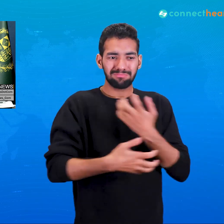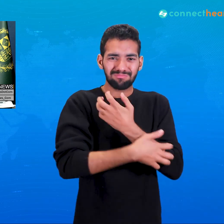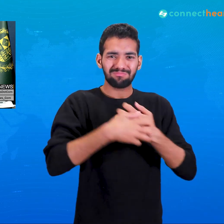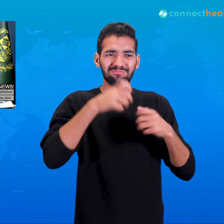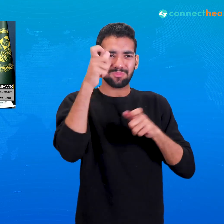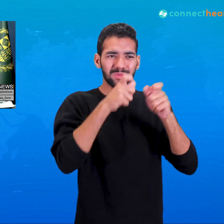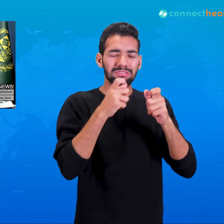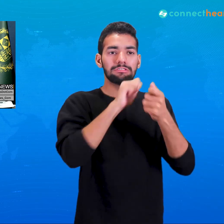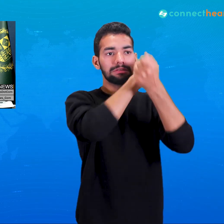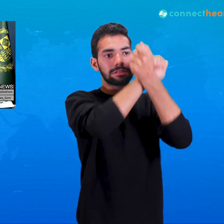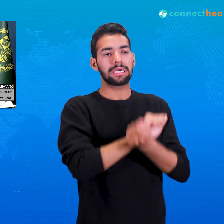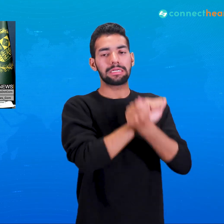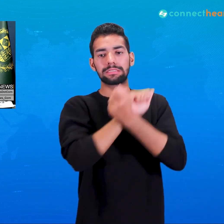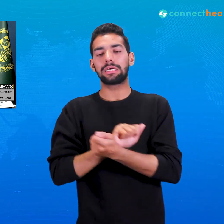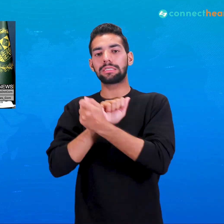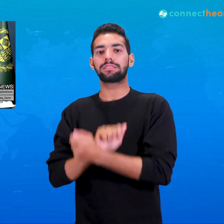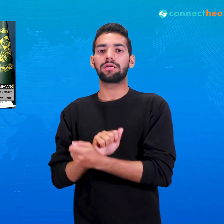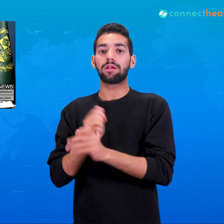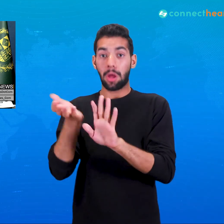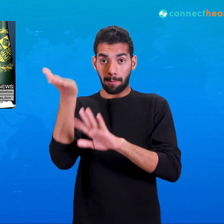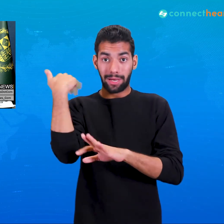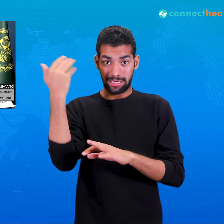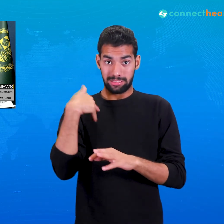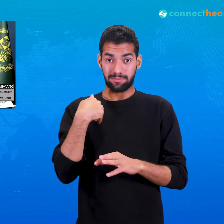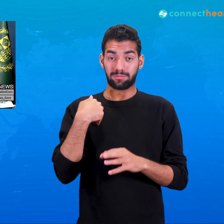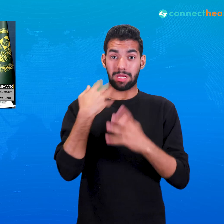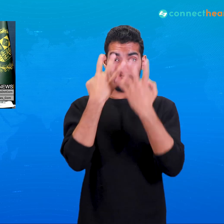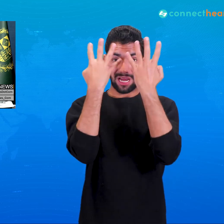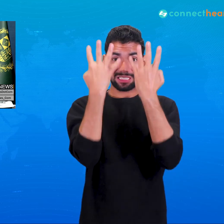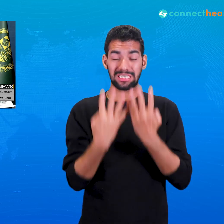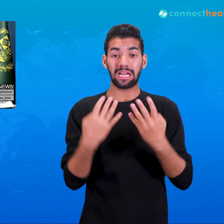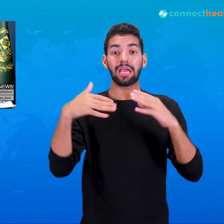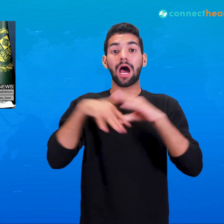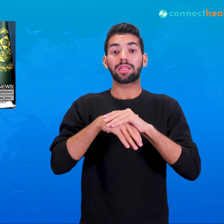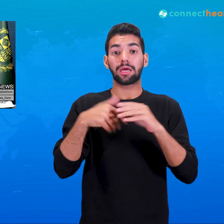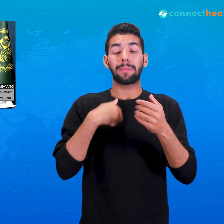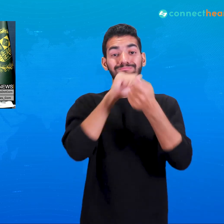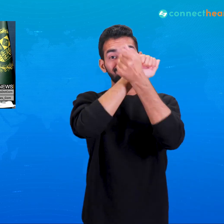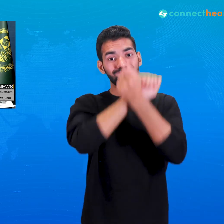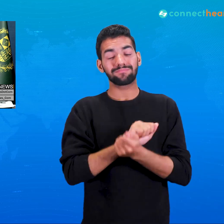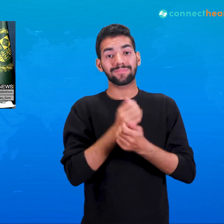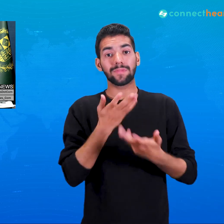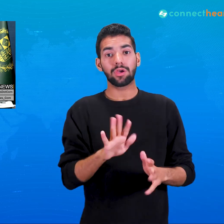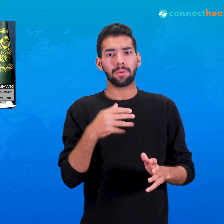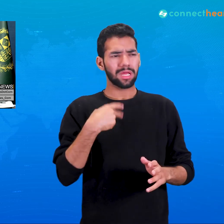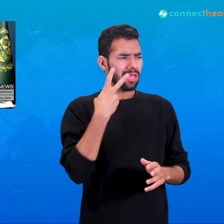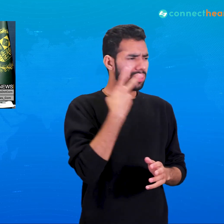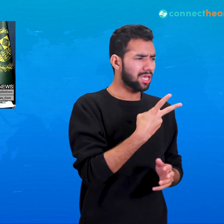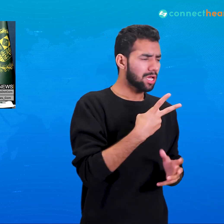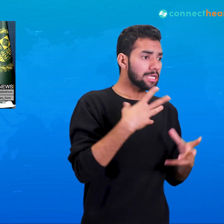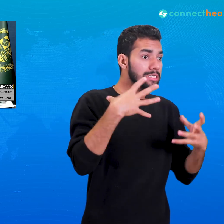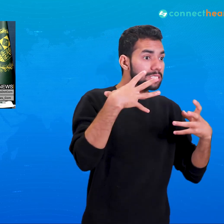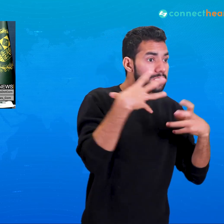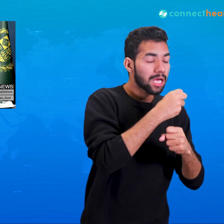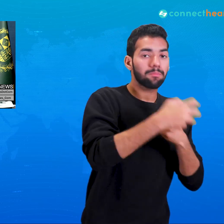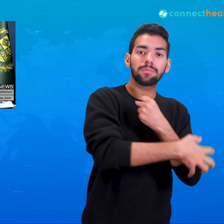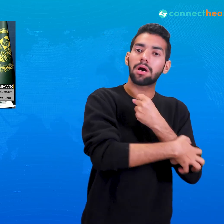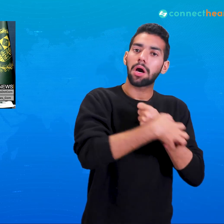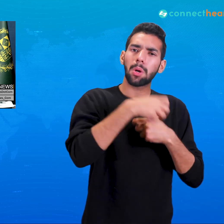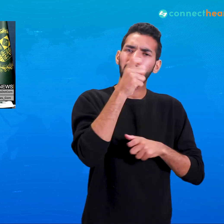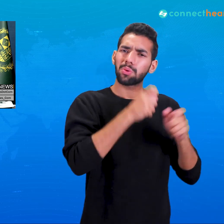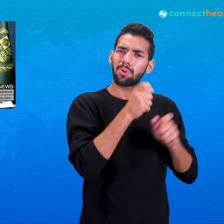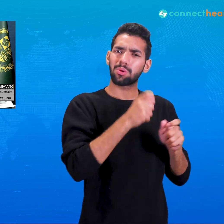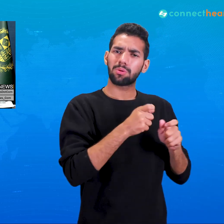لیے صرف کمزور جیلوں میں جاتے تھے. میں نے جب 8 دن جیل میں گزارے مشرف کے دور میں, وہاں سب غریب لوگ